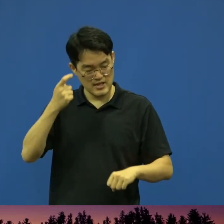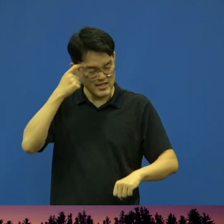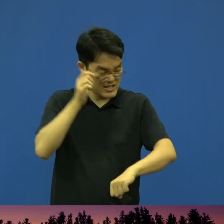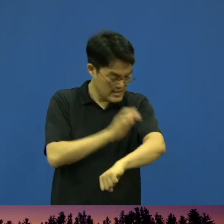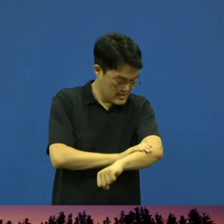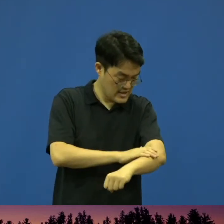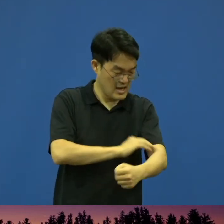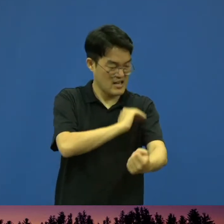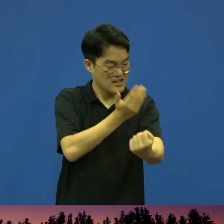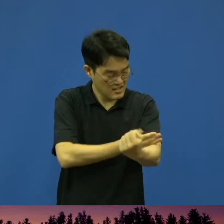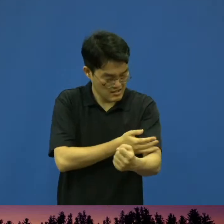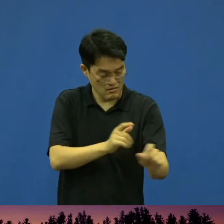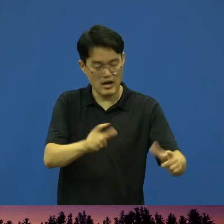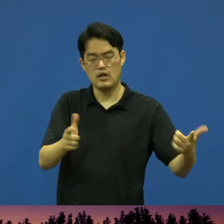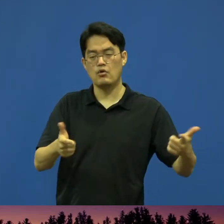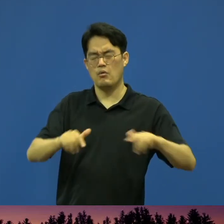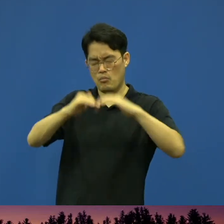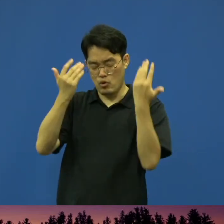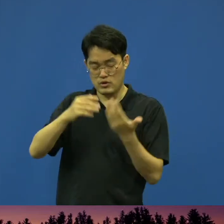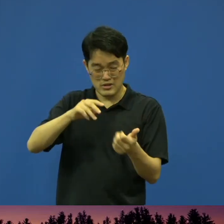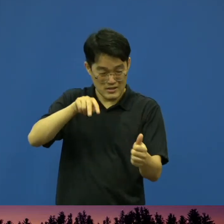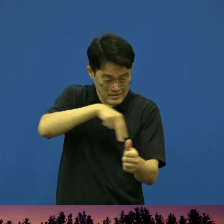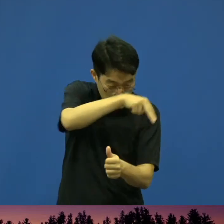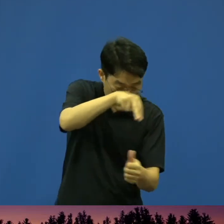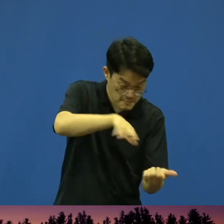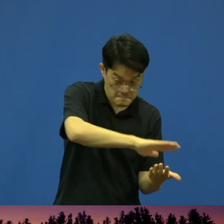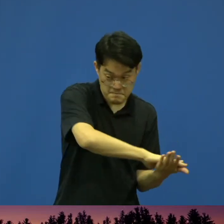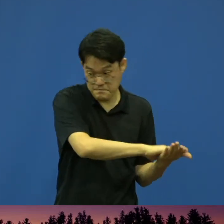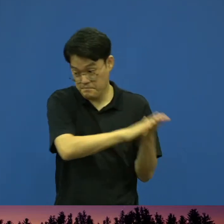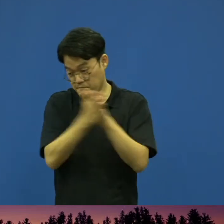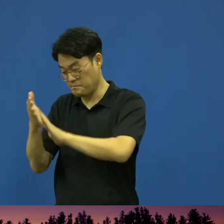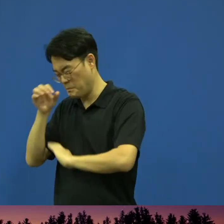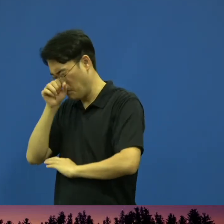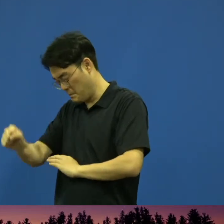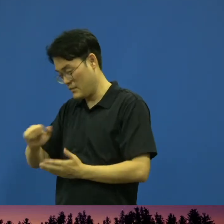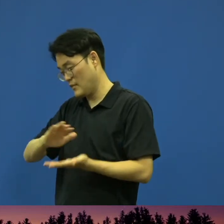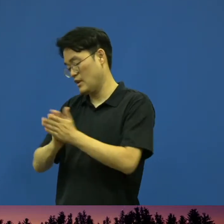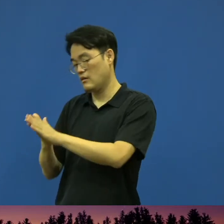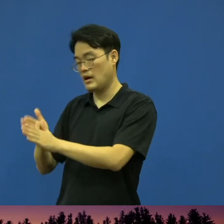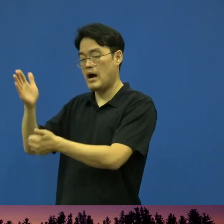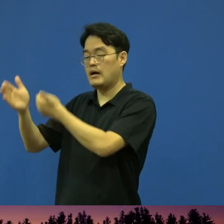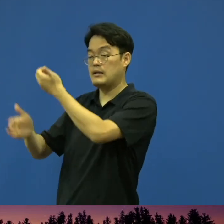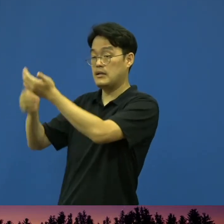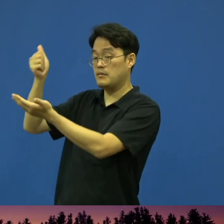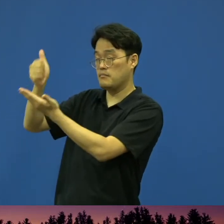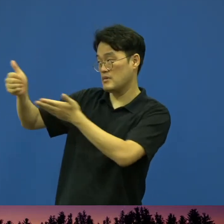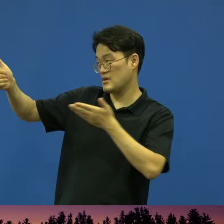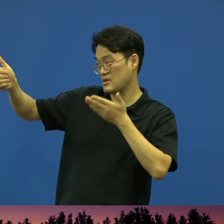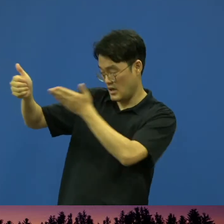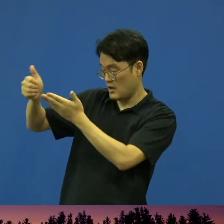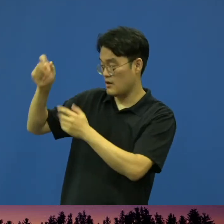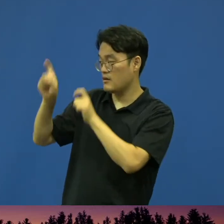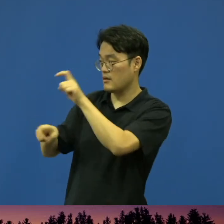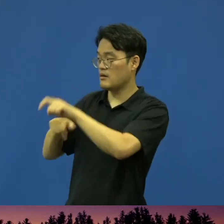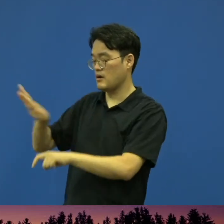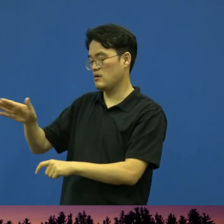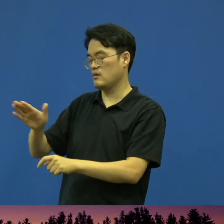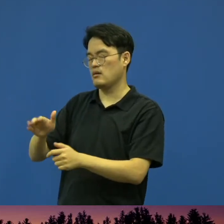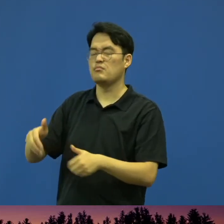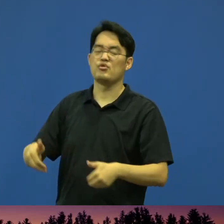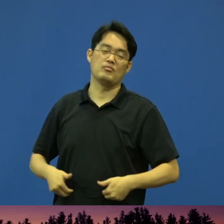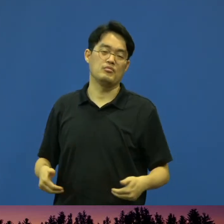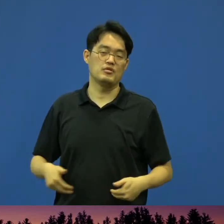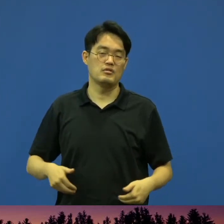모든 상황을 선으로 바꾸시는 주님께 가는 힘이 필요합니다. 어떠한 상황이라 할지라도 유일하신 정답이신 주님께로